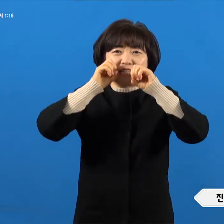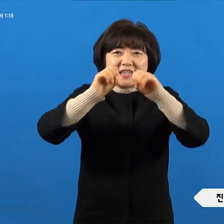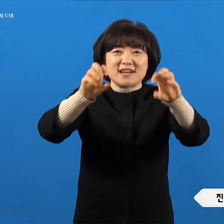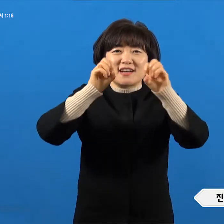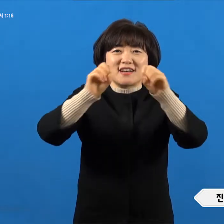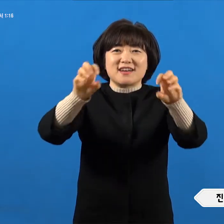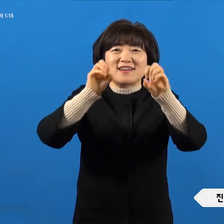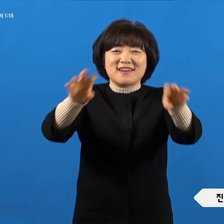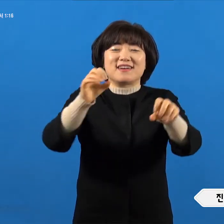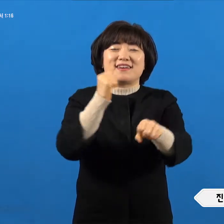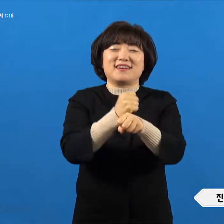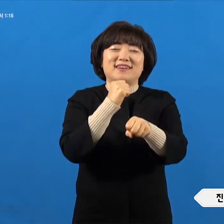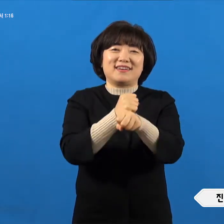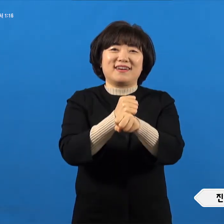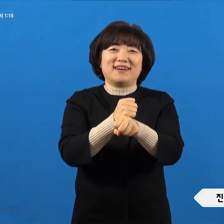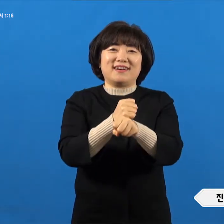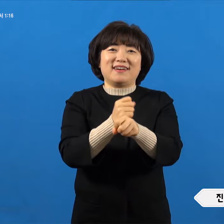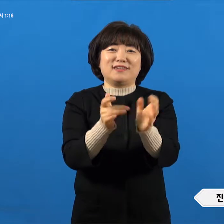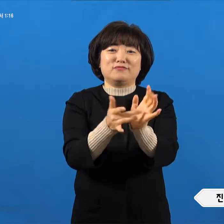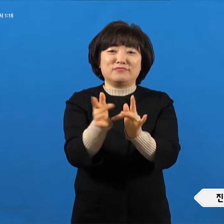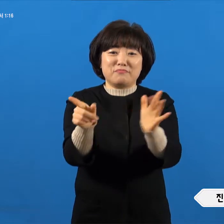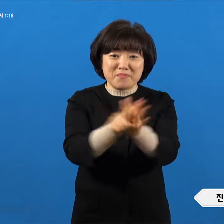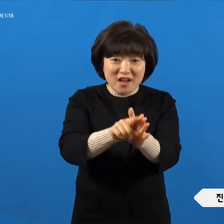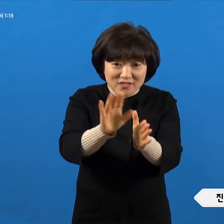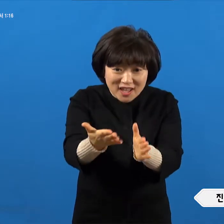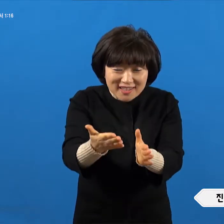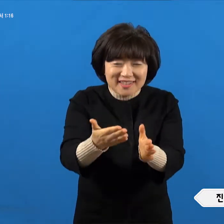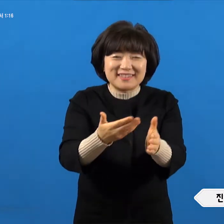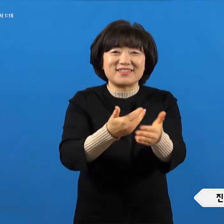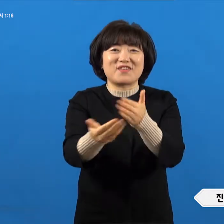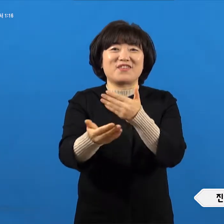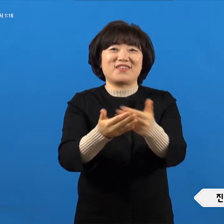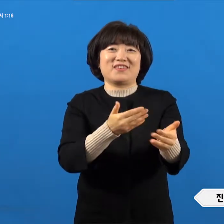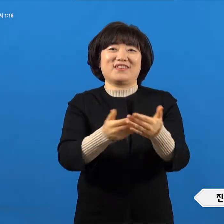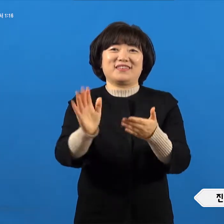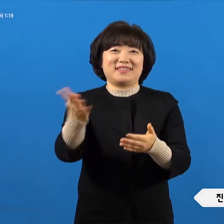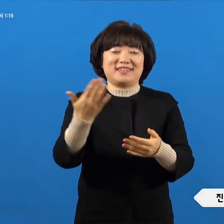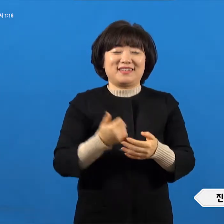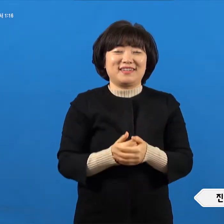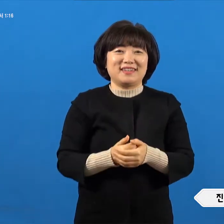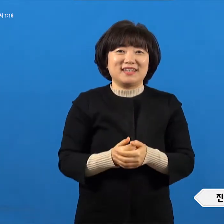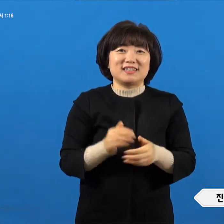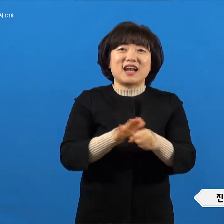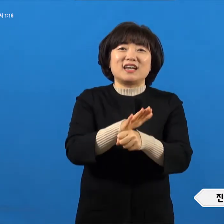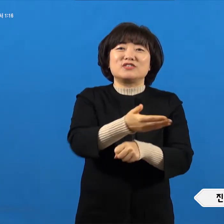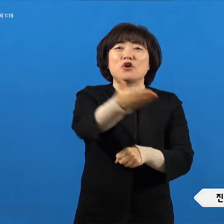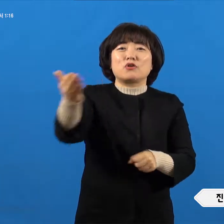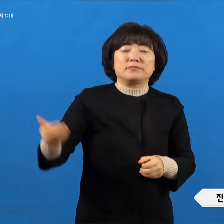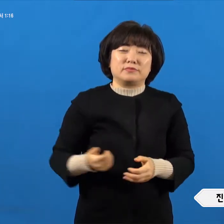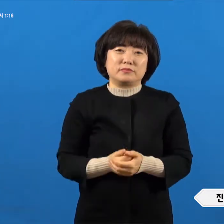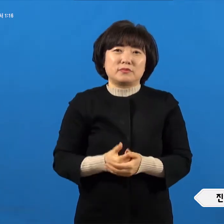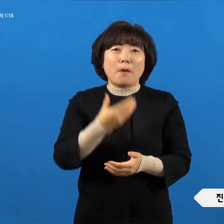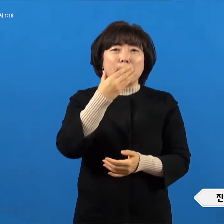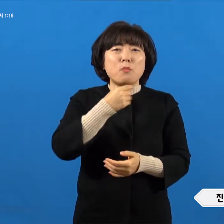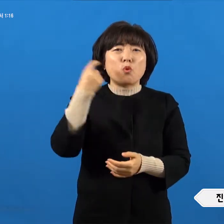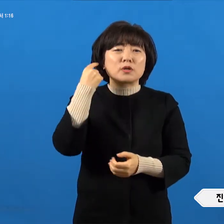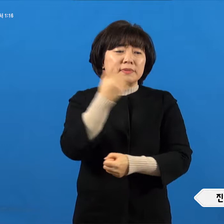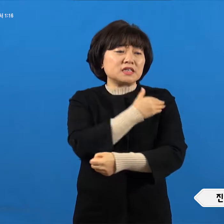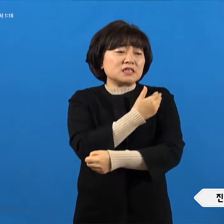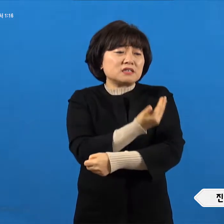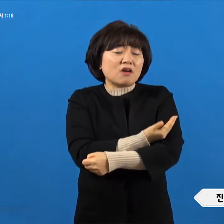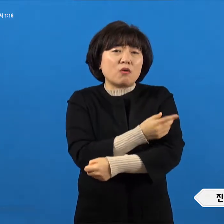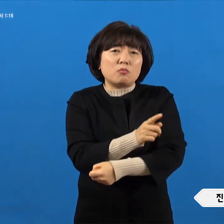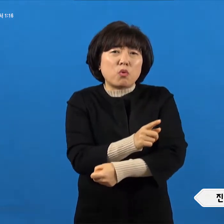역사를 체험해 보기도 합니다. 사랑하는 여러분, 복음의 능력은 복음을 자랑하게